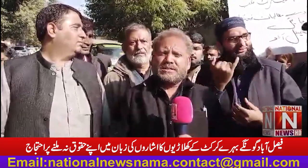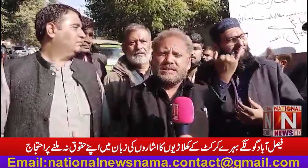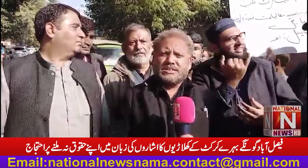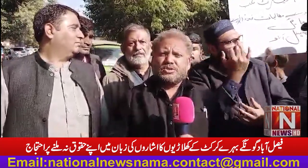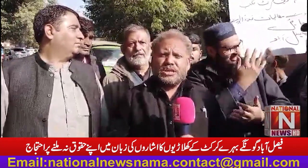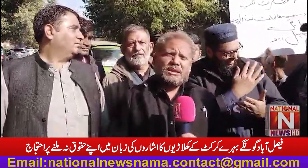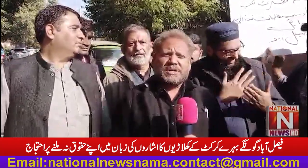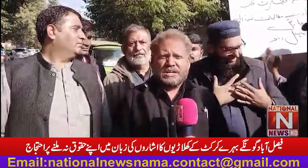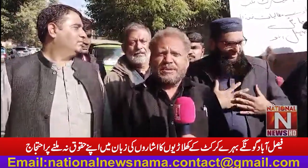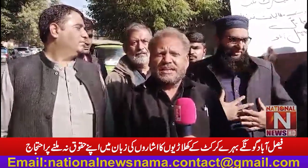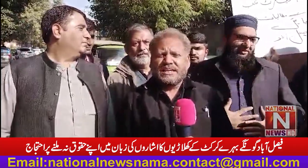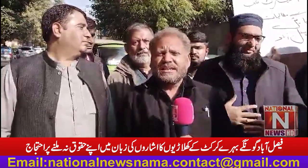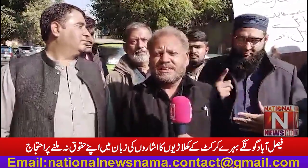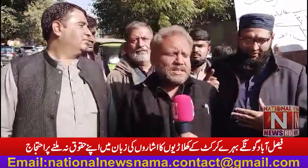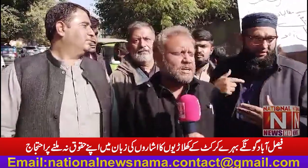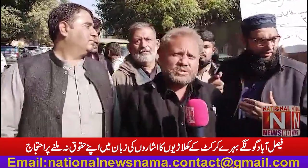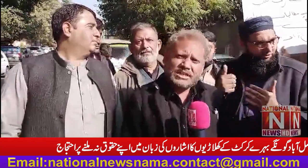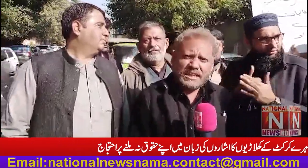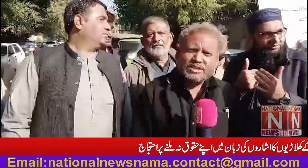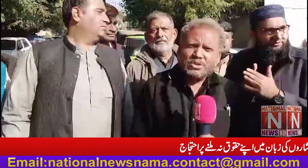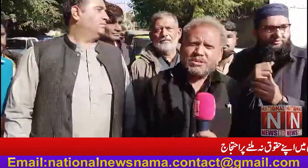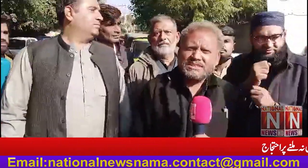इनकी तोरी हैल्फ करने में लिए प्यार हो जाएंगे थैंक्यी सो मजी